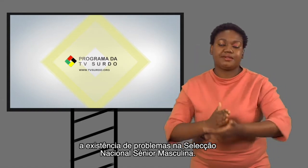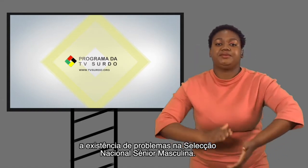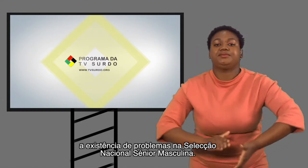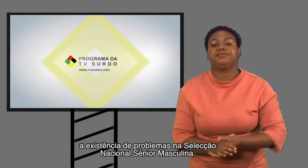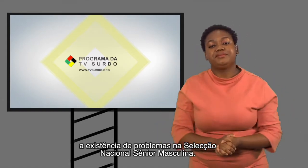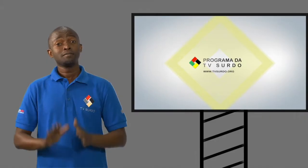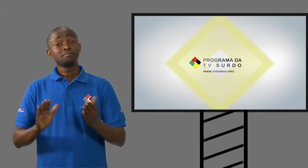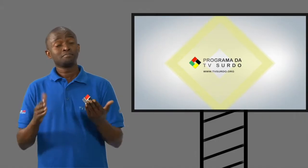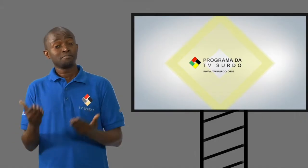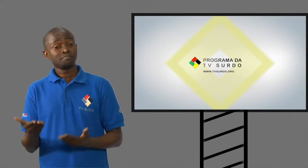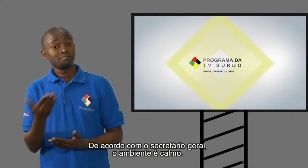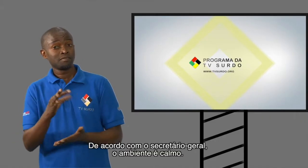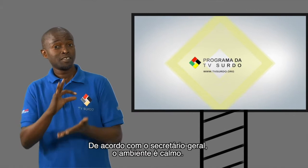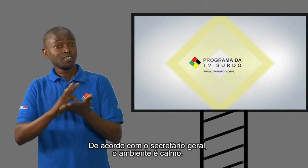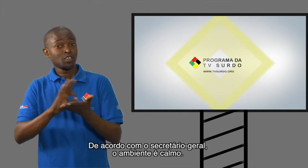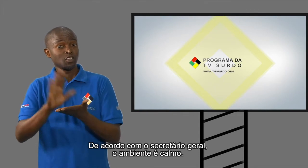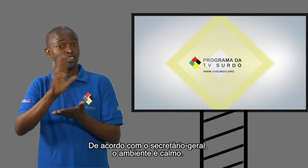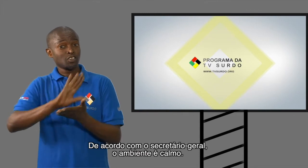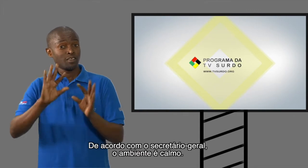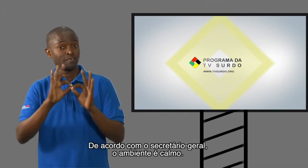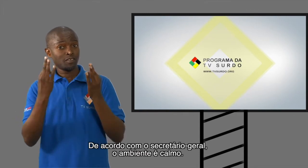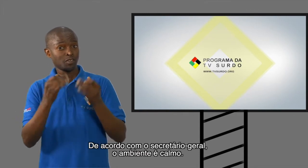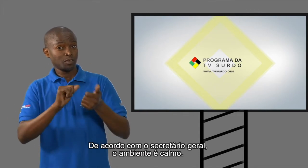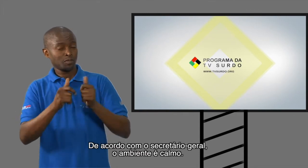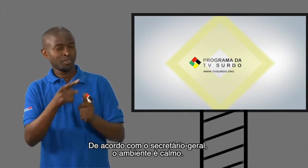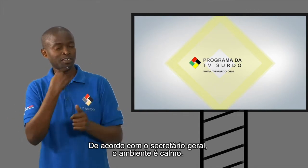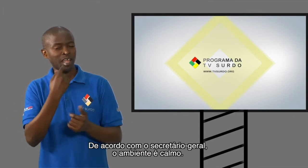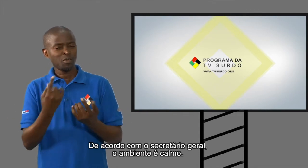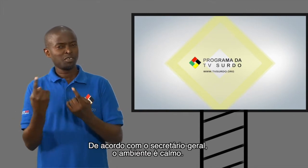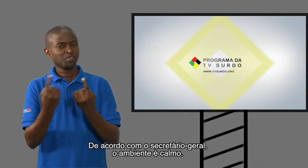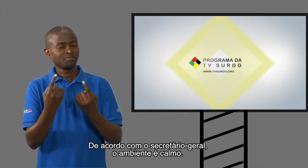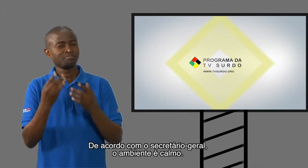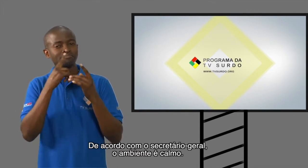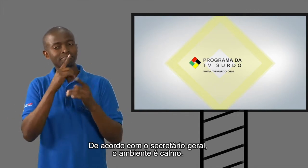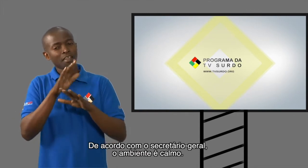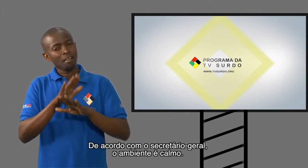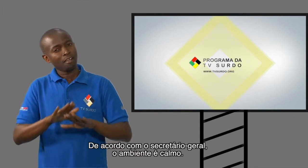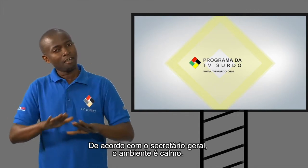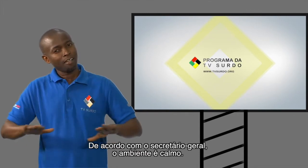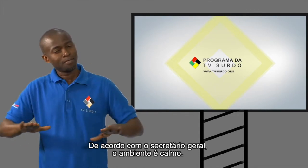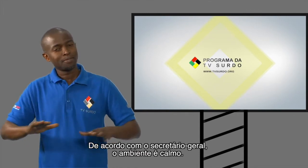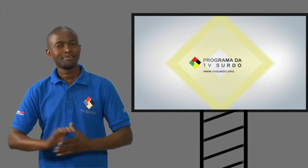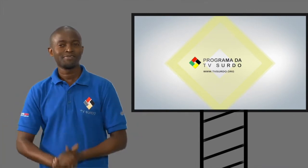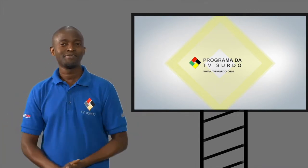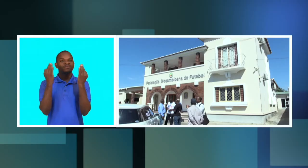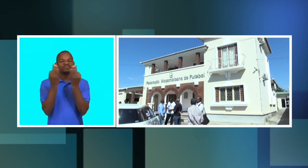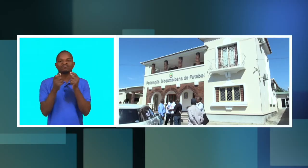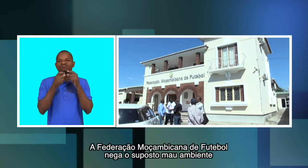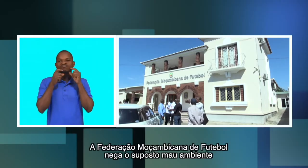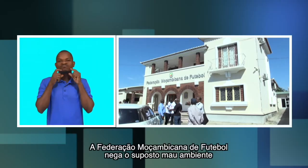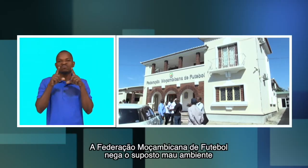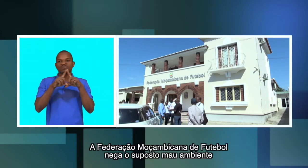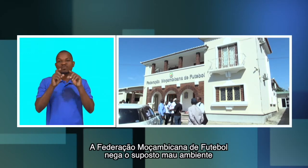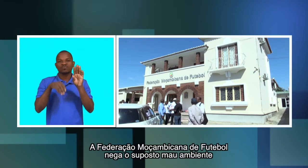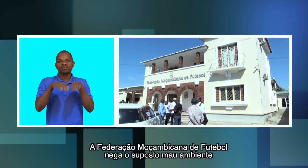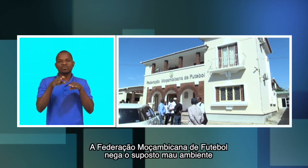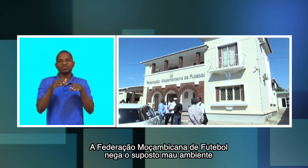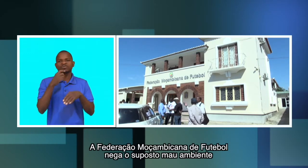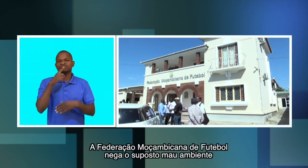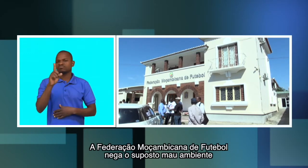Sénior Masculina. De acordo com o secretário-geral, o ambiente é calmo. A